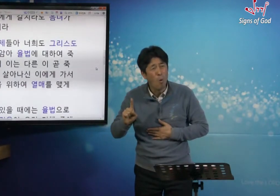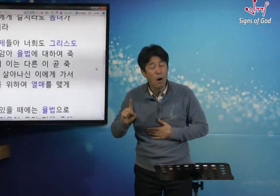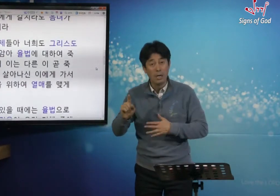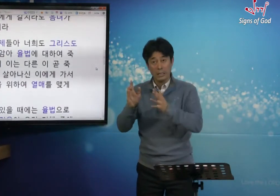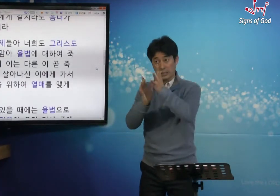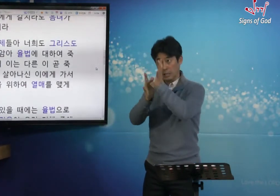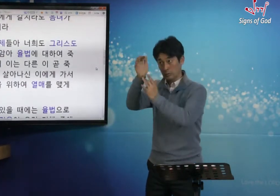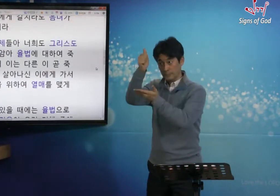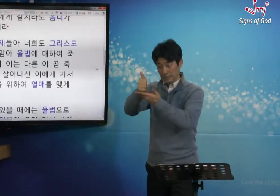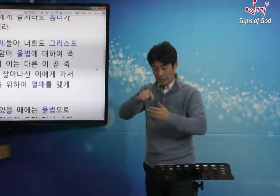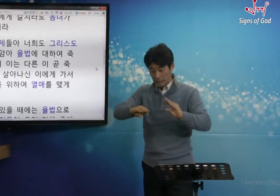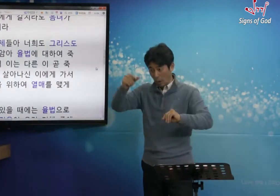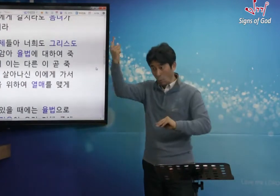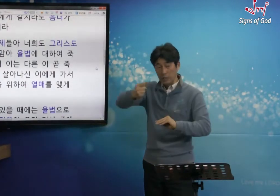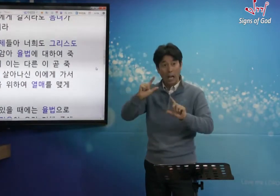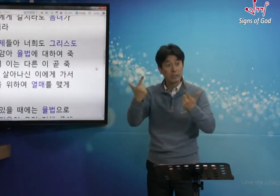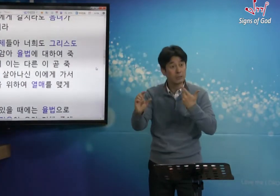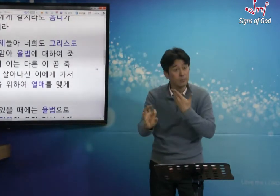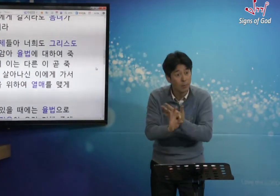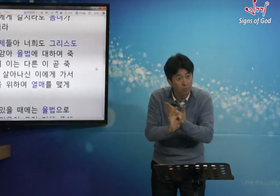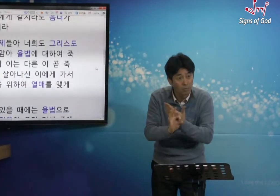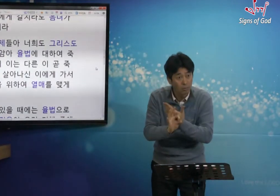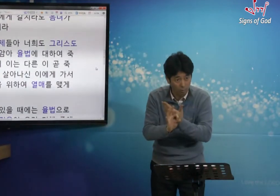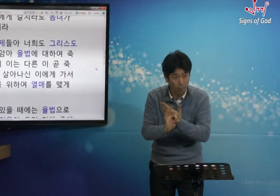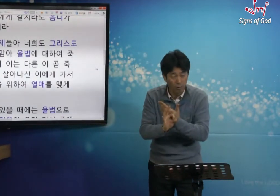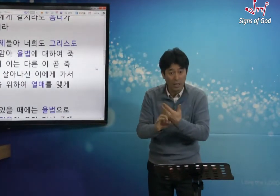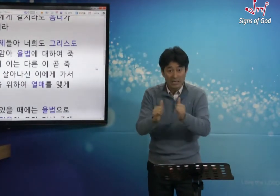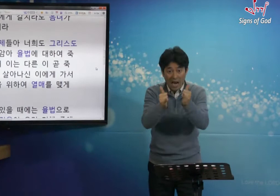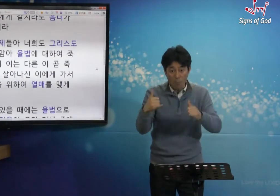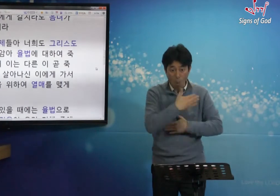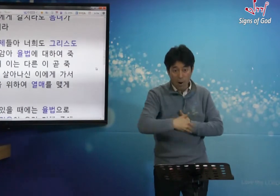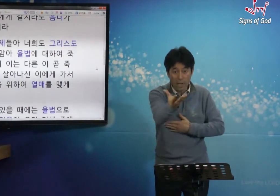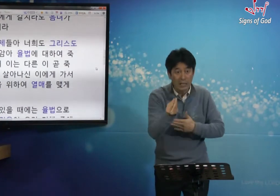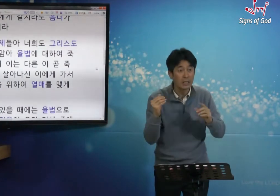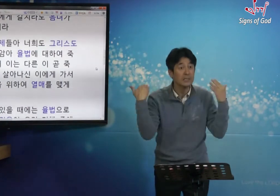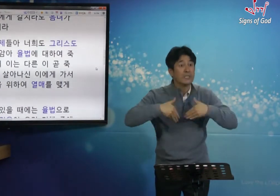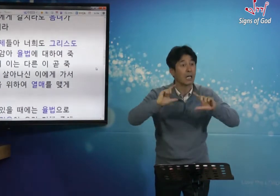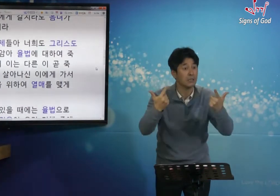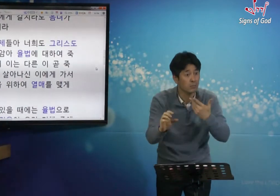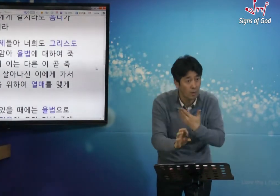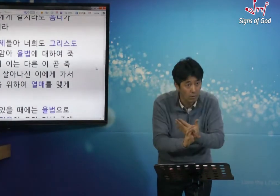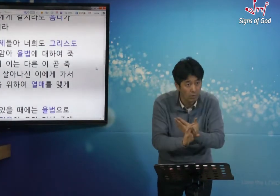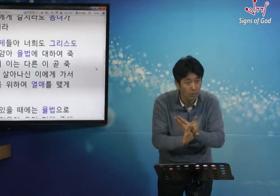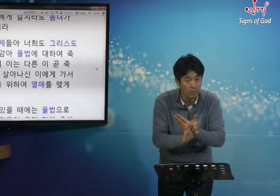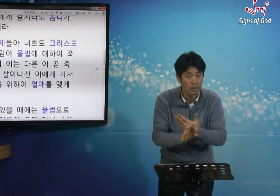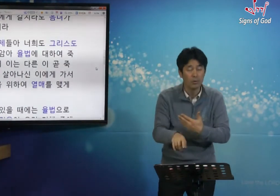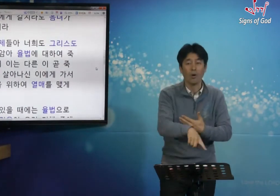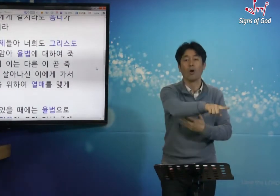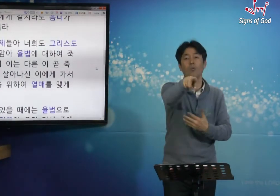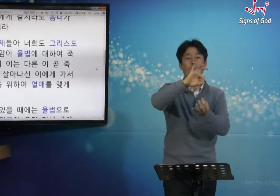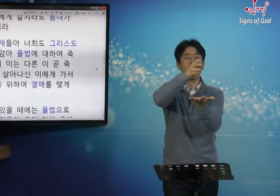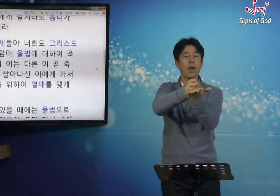몸이라는 것은 또한 무엇일까요? 예수님께서 이 땅에 오시지 않았다면, 사람의 몸을 빌려 입지